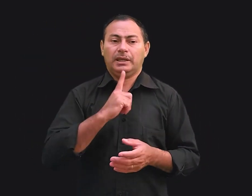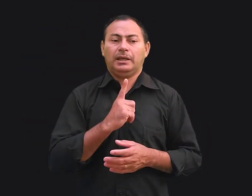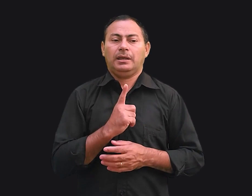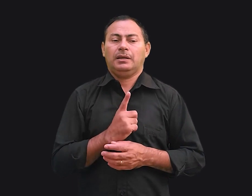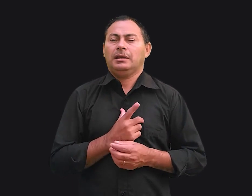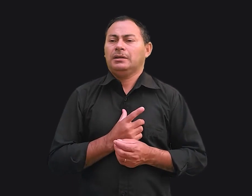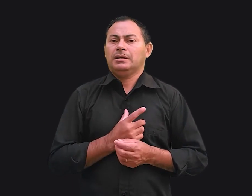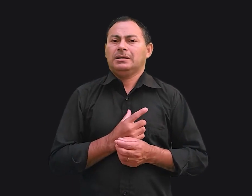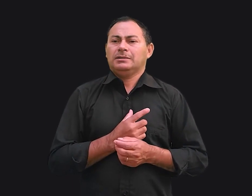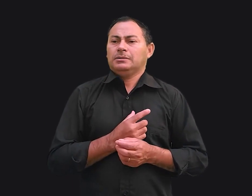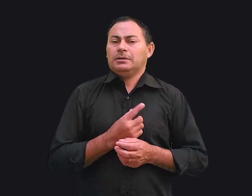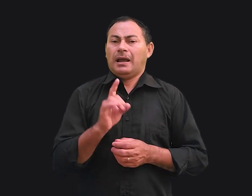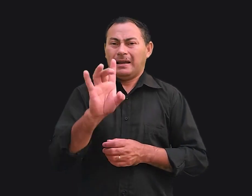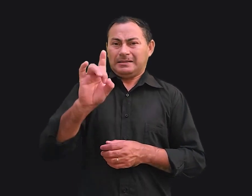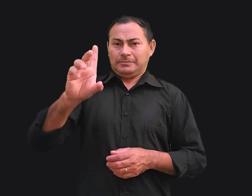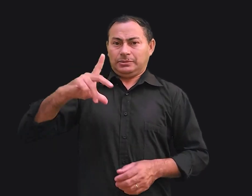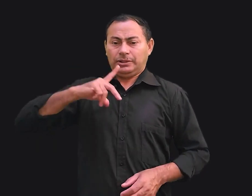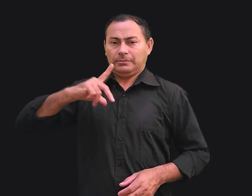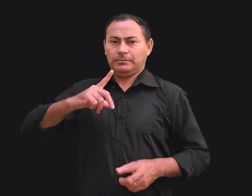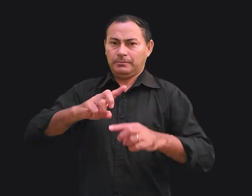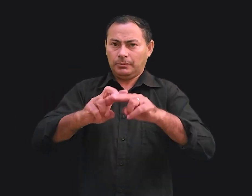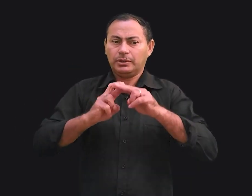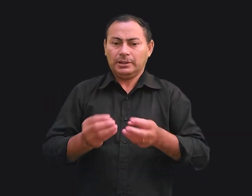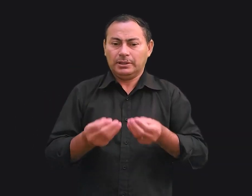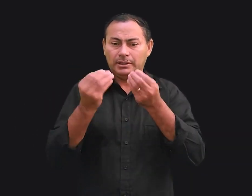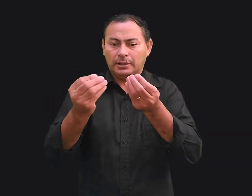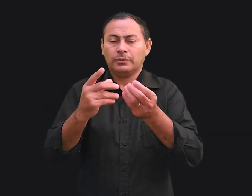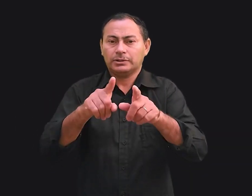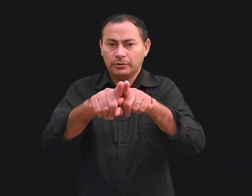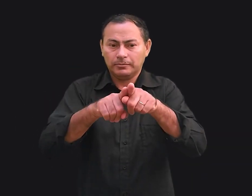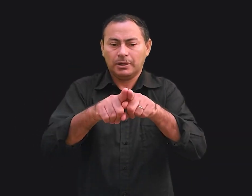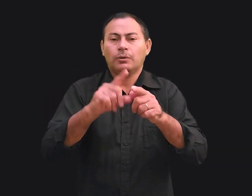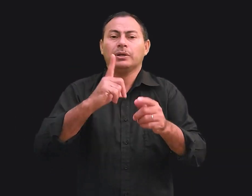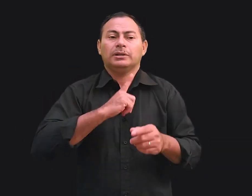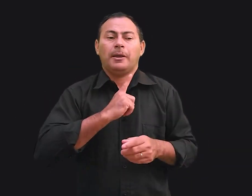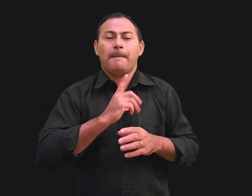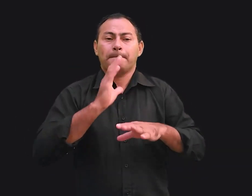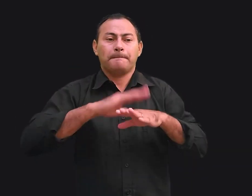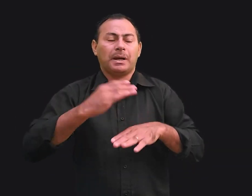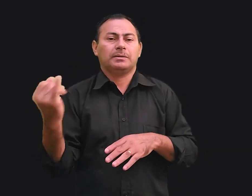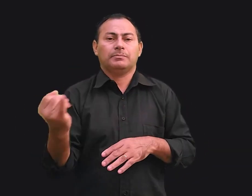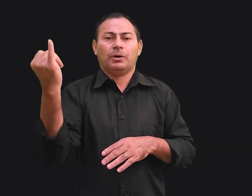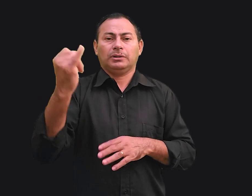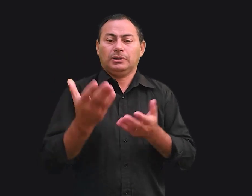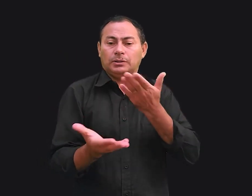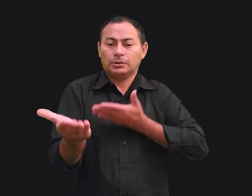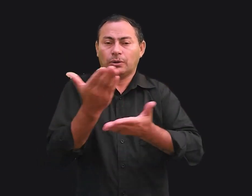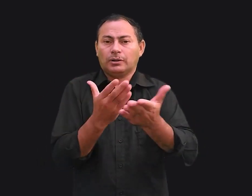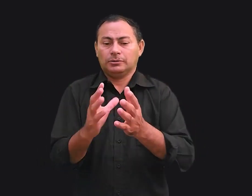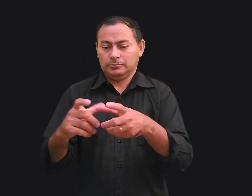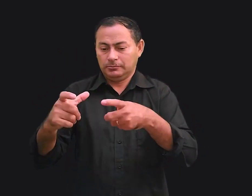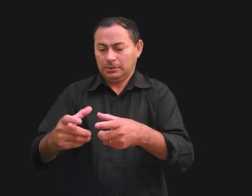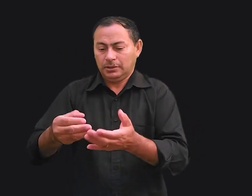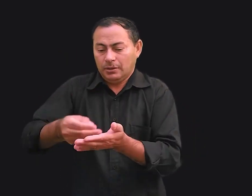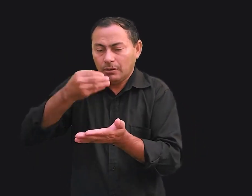uma individualidade. Por isso ele deu a seu irmão o que tinha de mais precioso em troca de um prato de